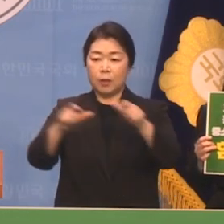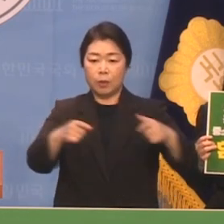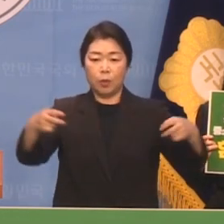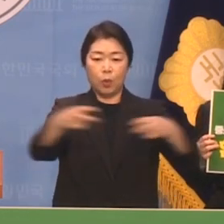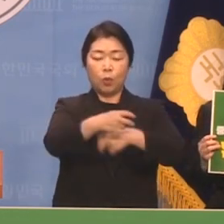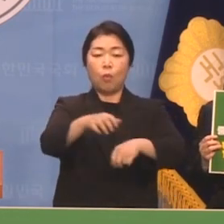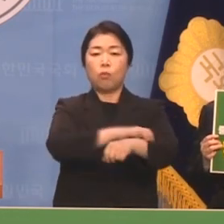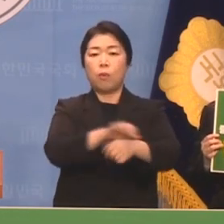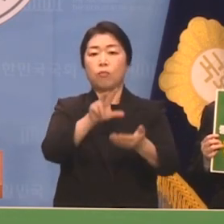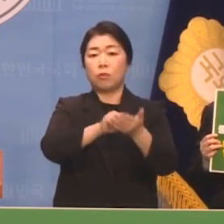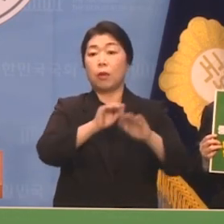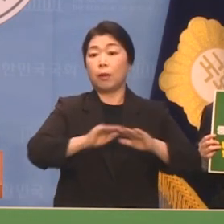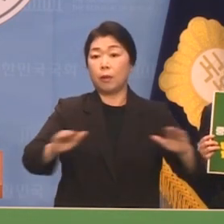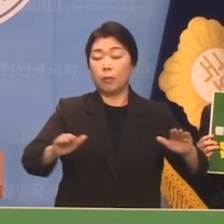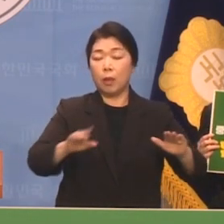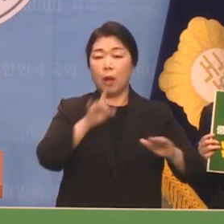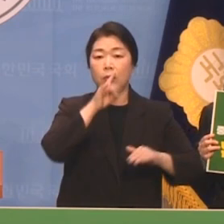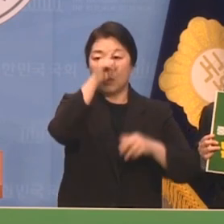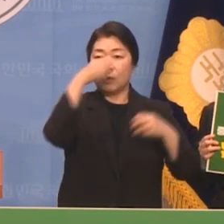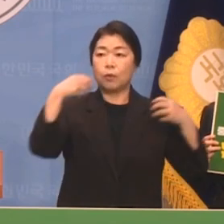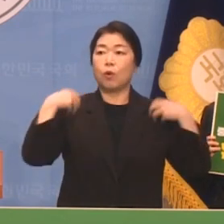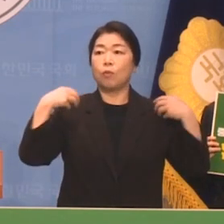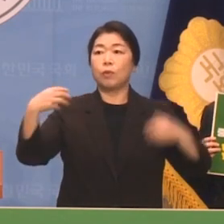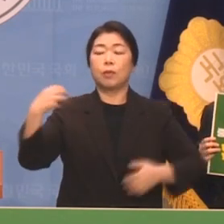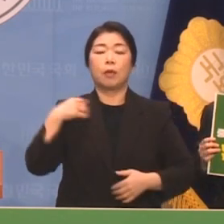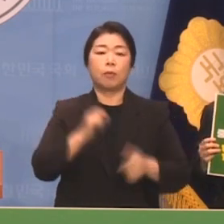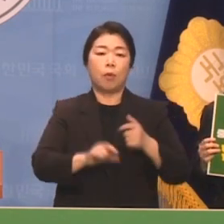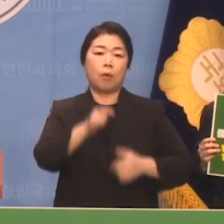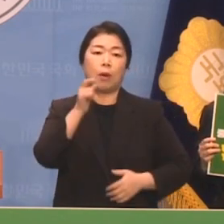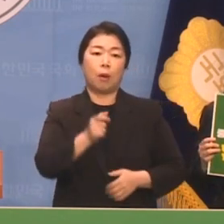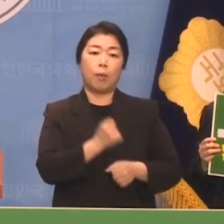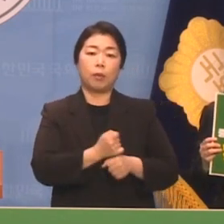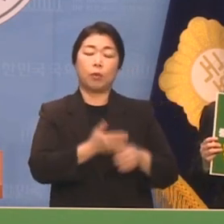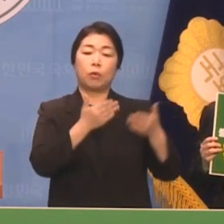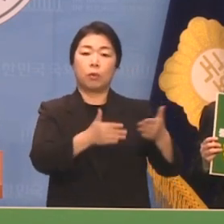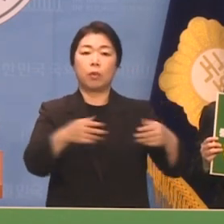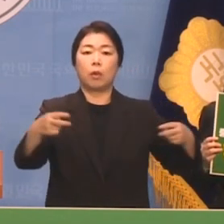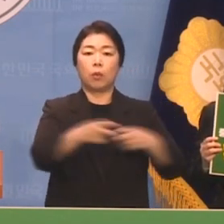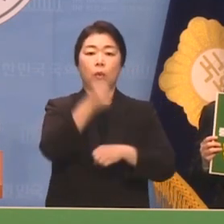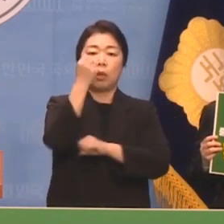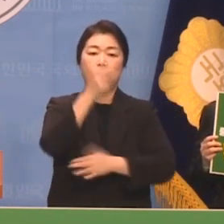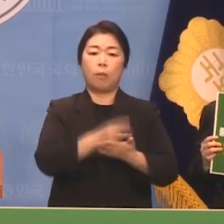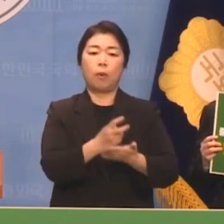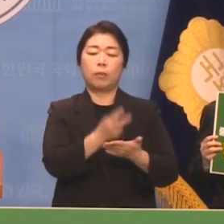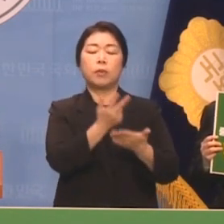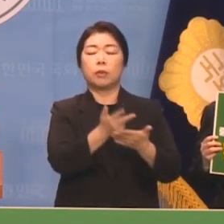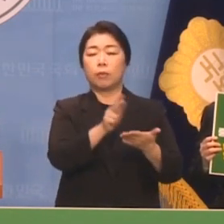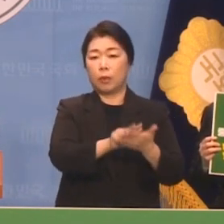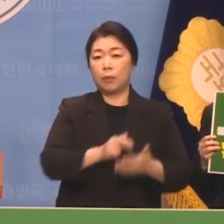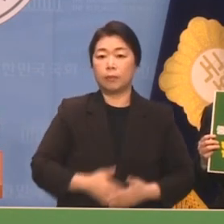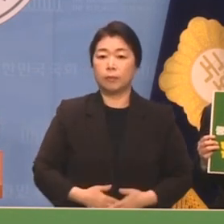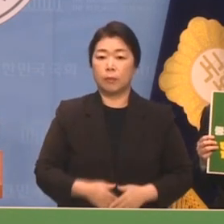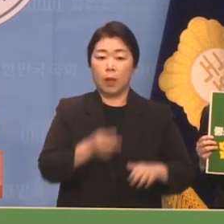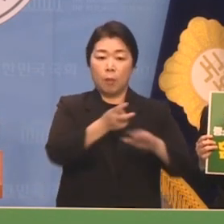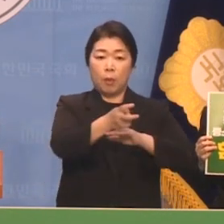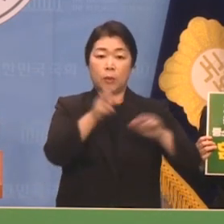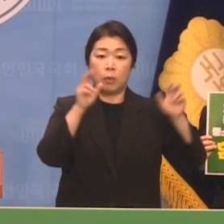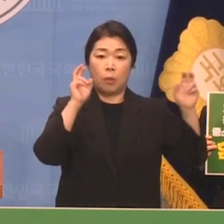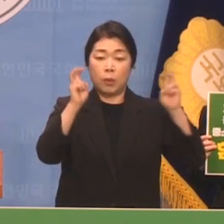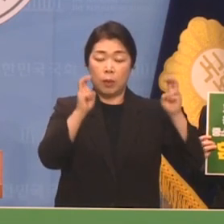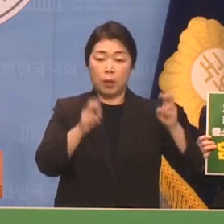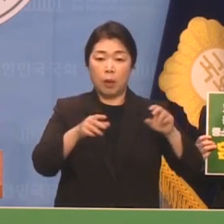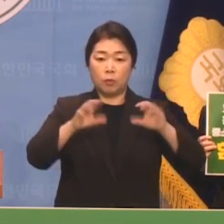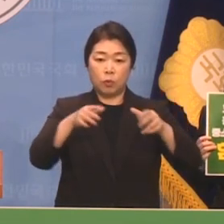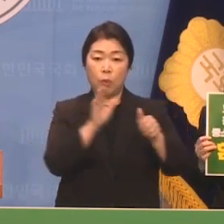해소하고 중앙정부 책임을 강화하는 교통기본법을 제정하겠습니다. 버스 예산 국고보조와 단계별 버스